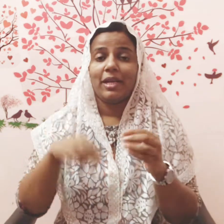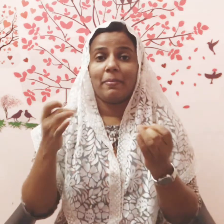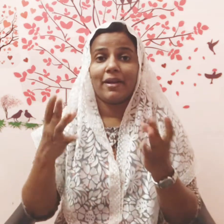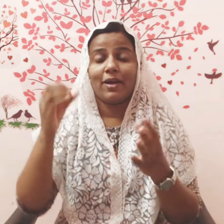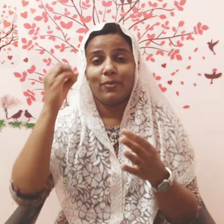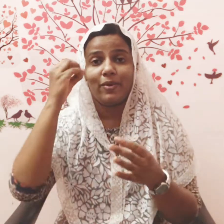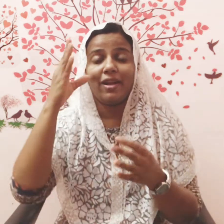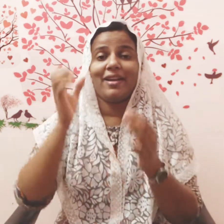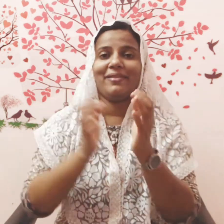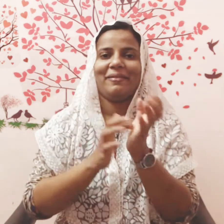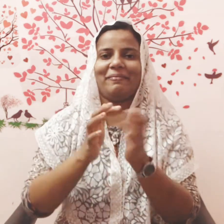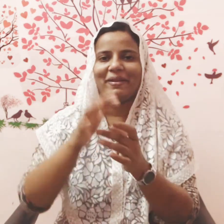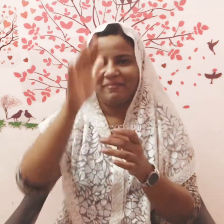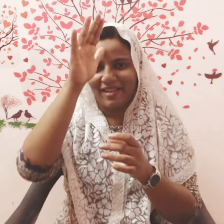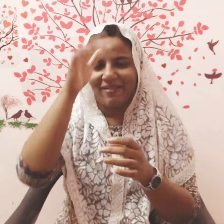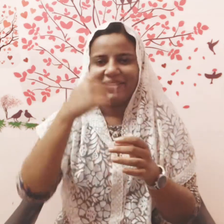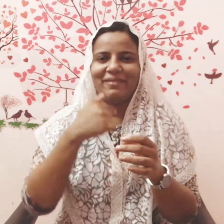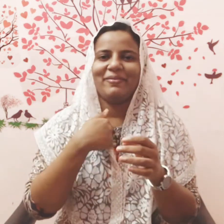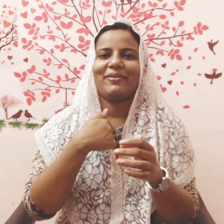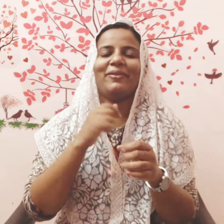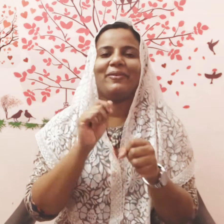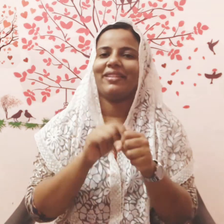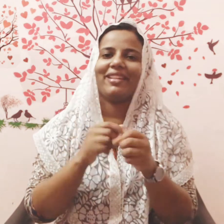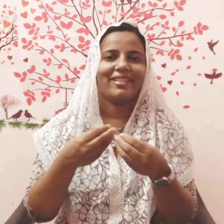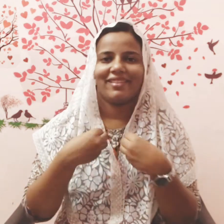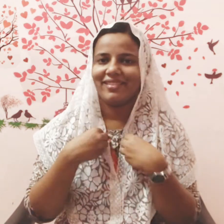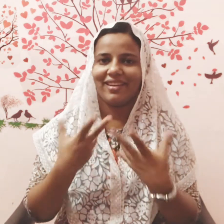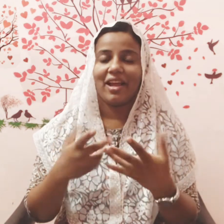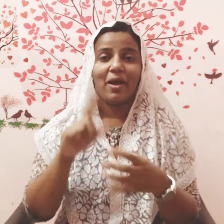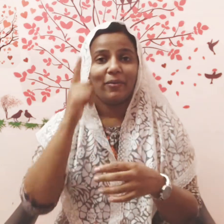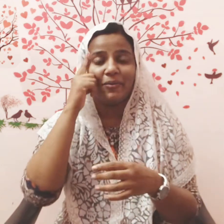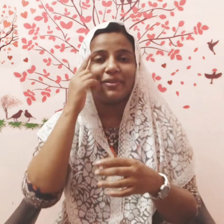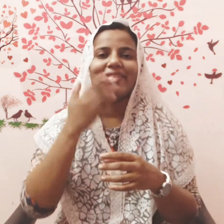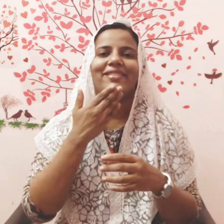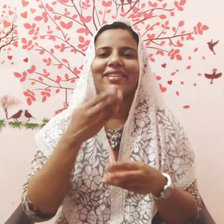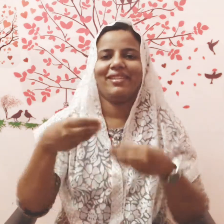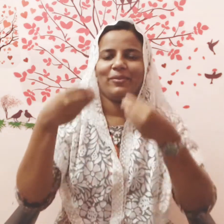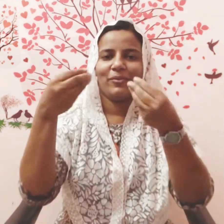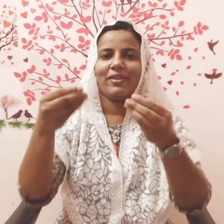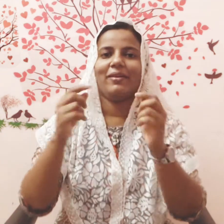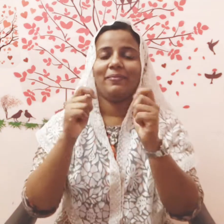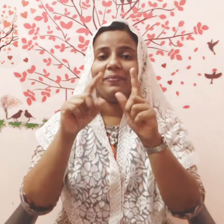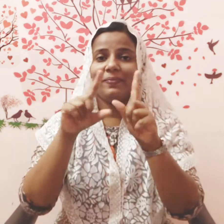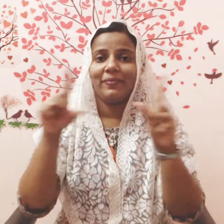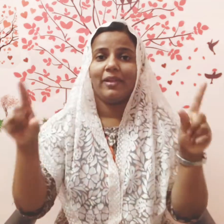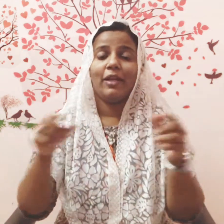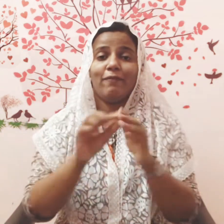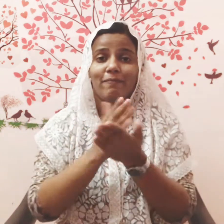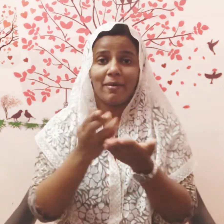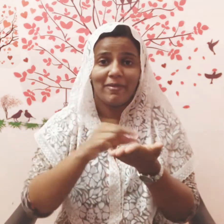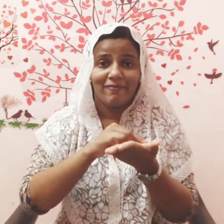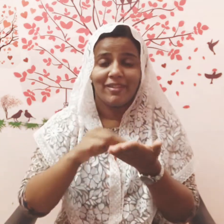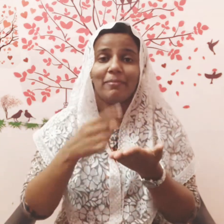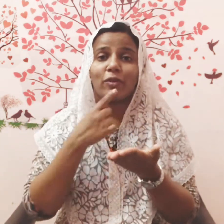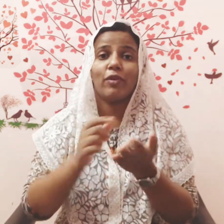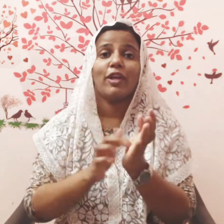ഈ പ്രഭാതത്തിൽ ഉണരുവാൻ നമ്മുടെ പിതാവ് നമുക്ക് അവസരമൊരുക്കി തന്നില്ലേ? അതോർത്ത് കർത്താവിന് നന്ദി പറഞ്ഞാട്ടെ. ഹല്ലേലൂയ. തിരുവചനത്തിൽ പറയുന്നു,